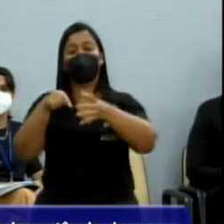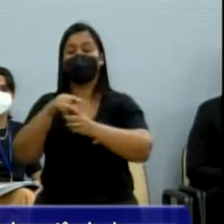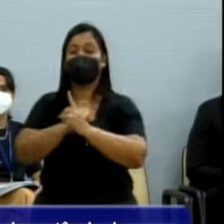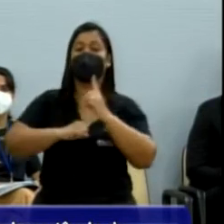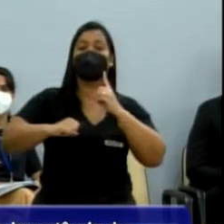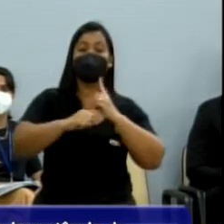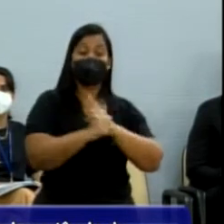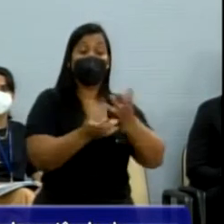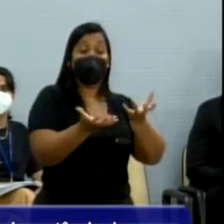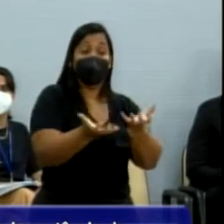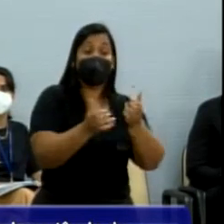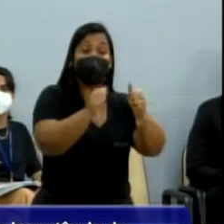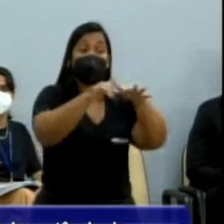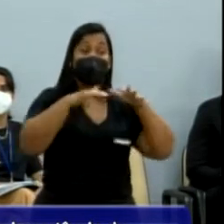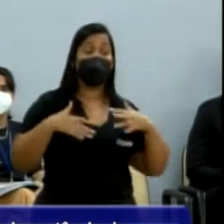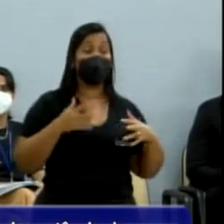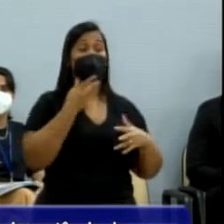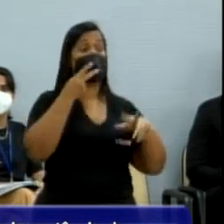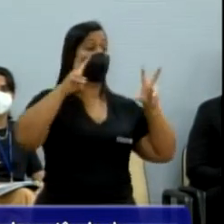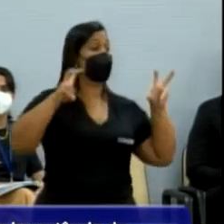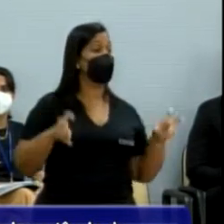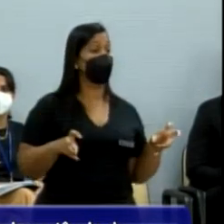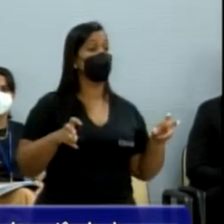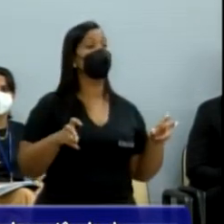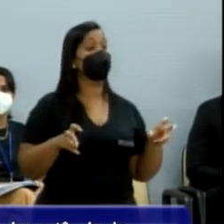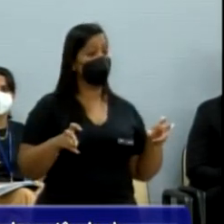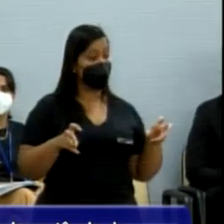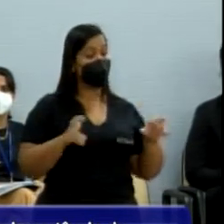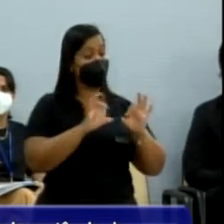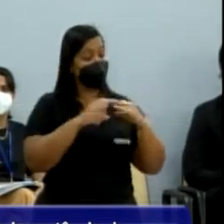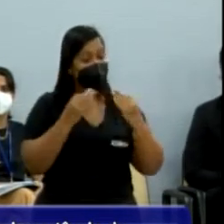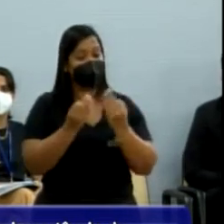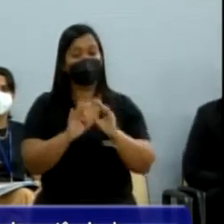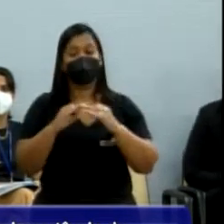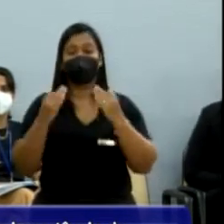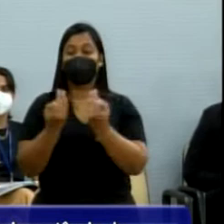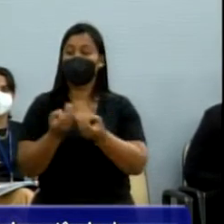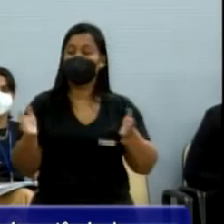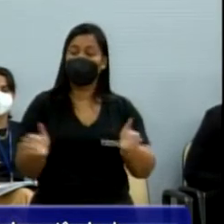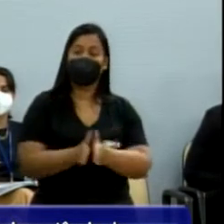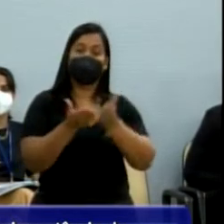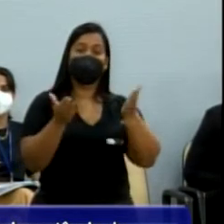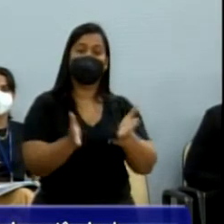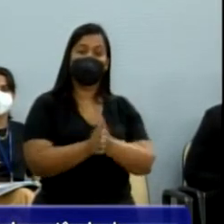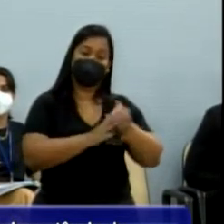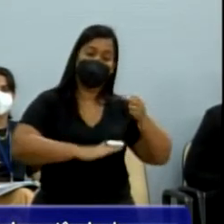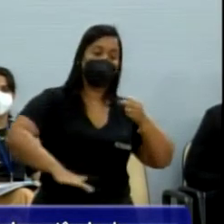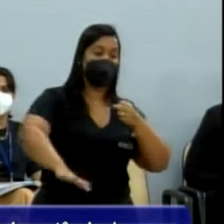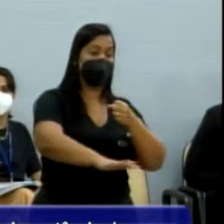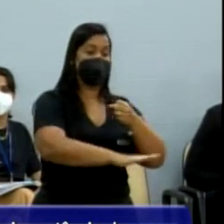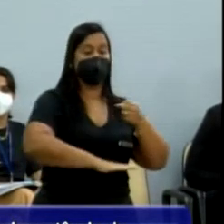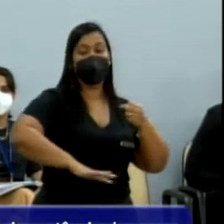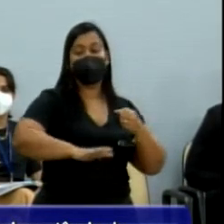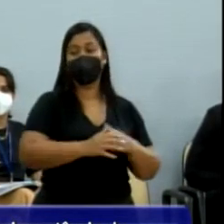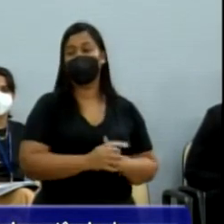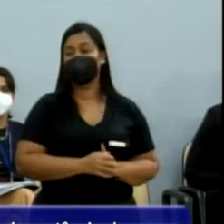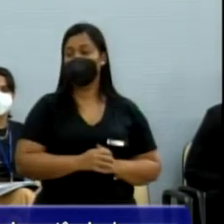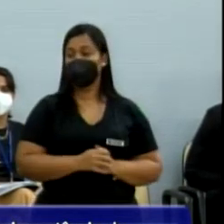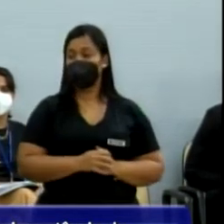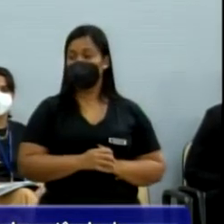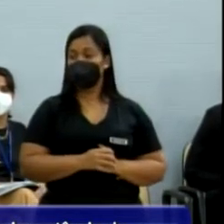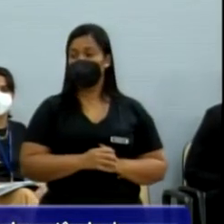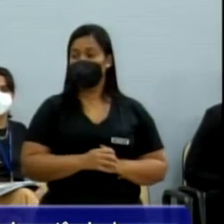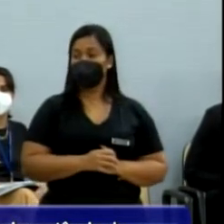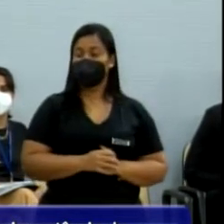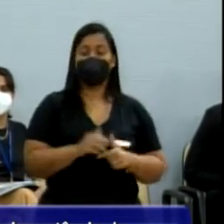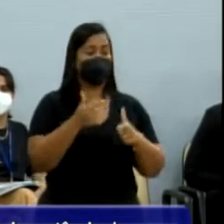uma audiência pública para tratar da questão das famílias em situação de miséria, de